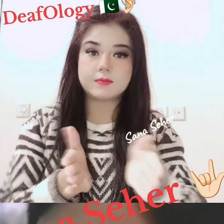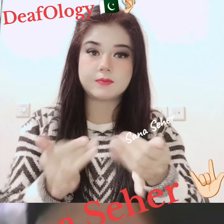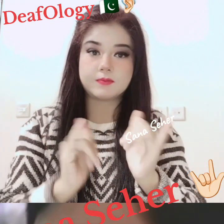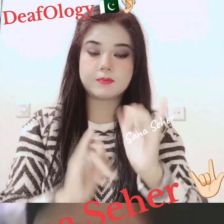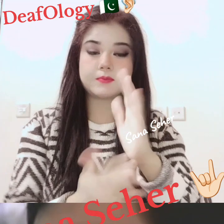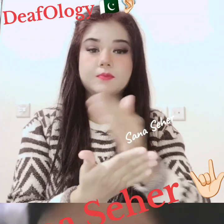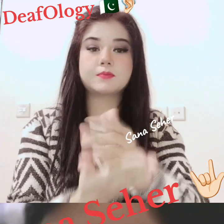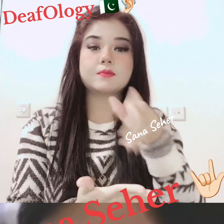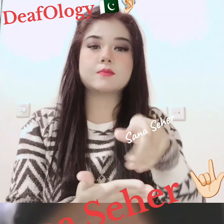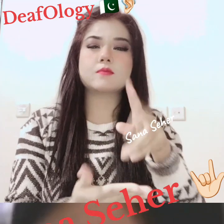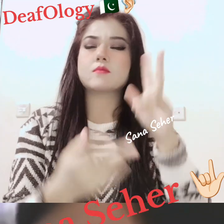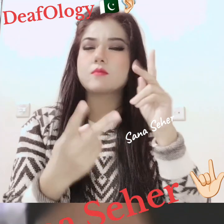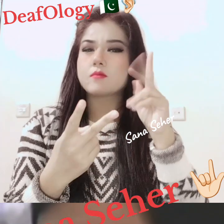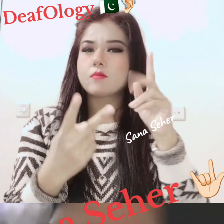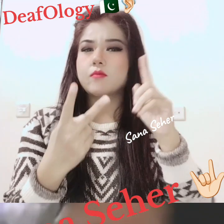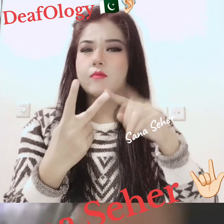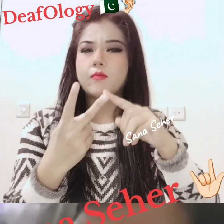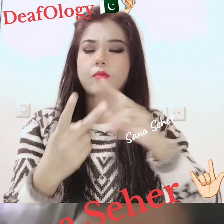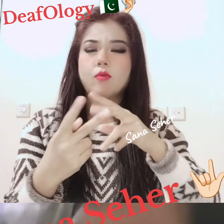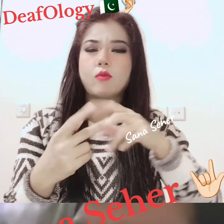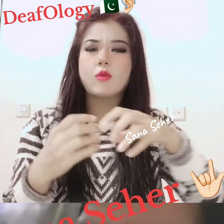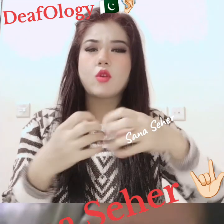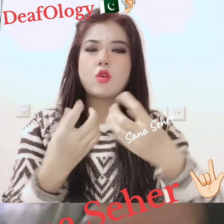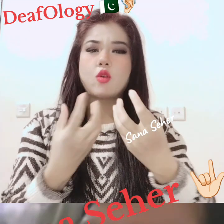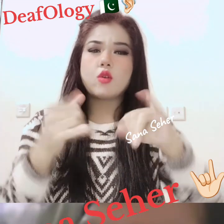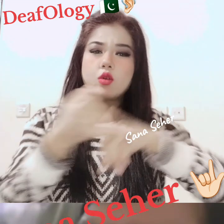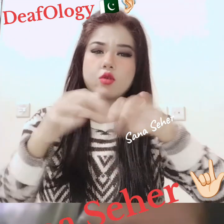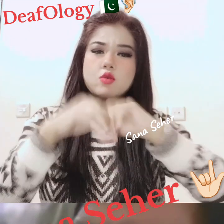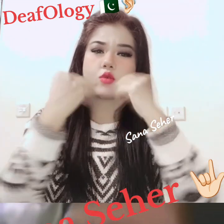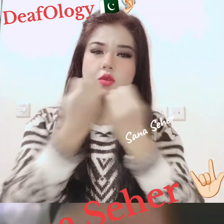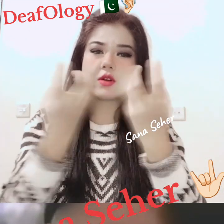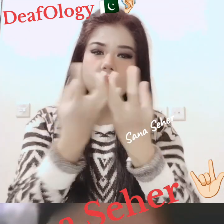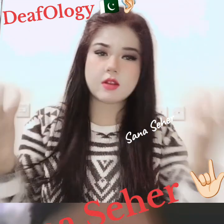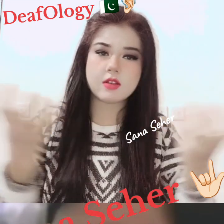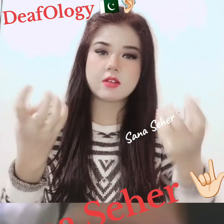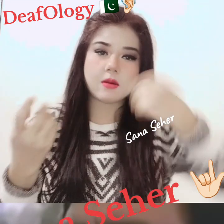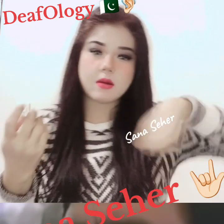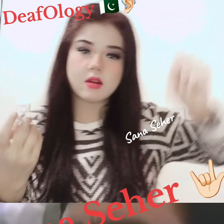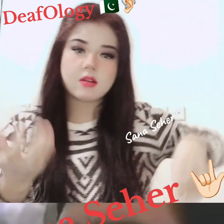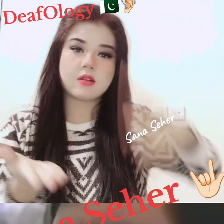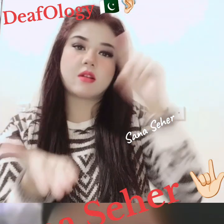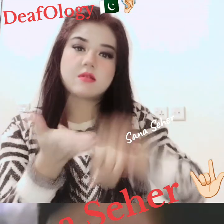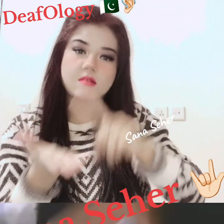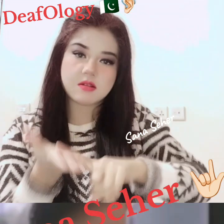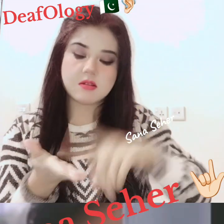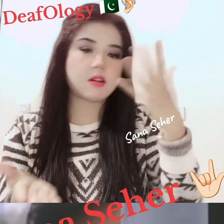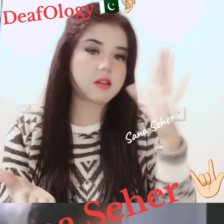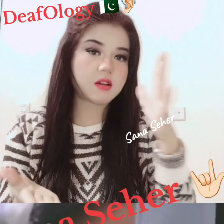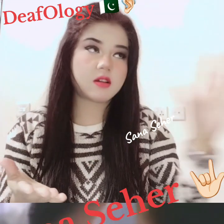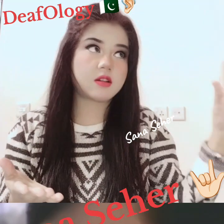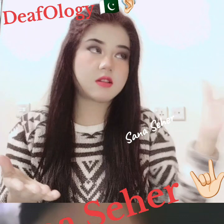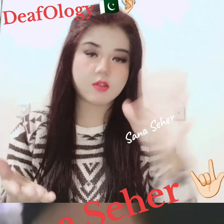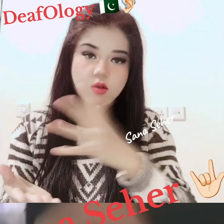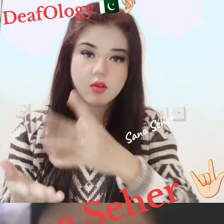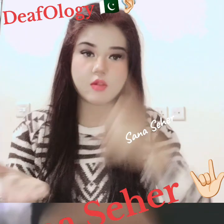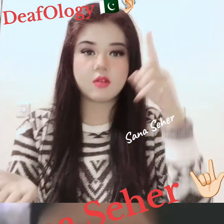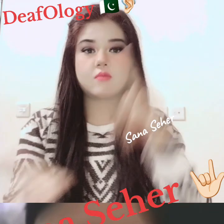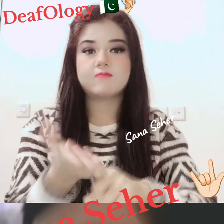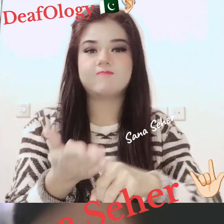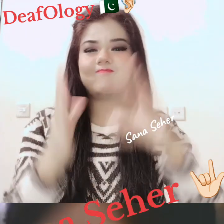یہ سر کہ آپ نے کہا کہ سوسائٹی تقسیم ہے، عدالتوں سے سزائیں نہیں ہو رہی، جتنے لوگ ہیں ان کو کنوکشن کا ریشو بہت کم